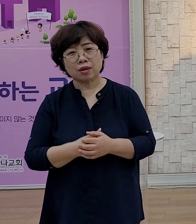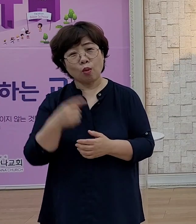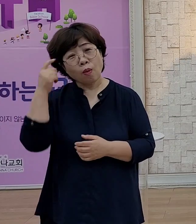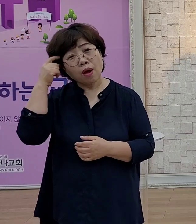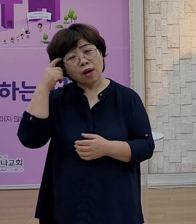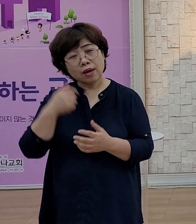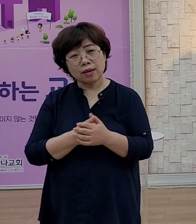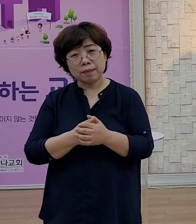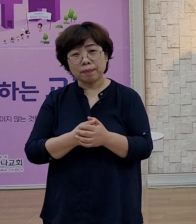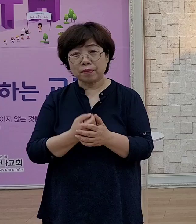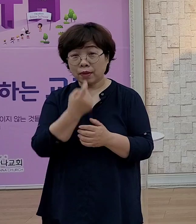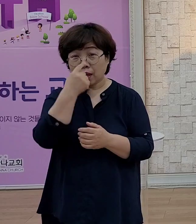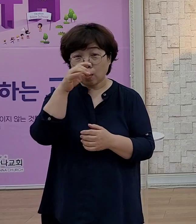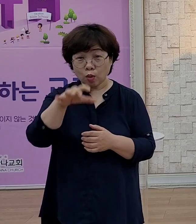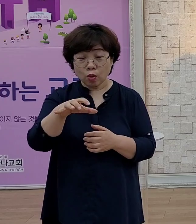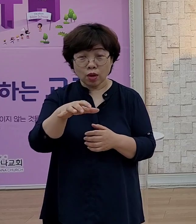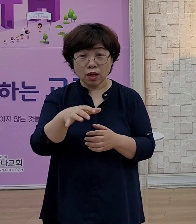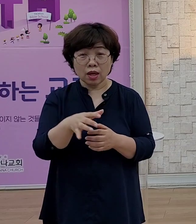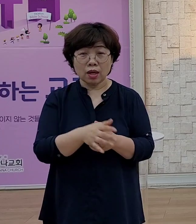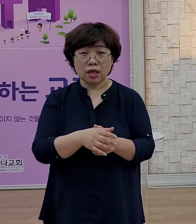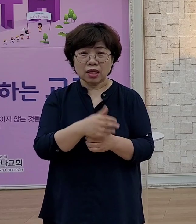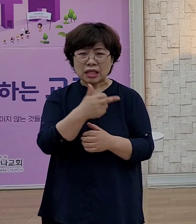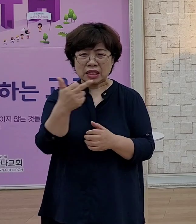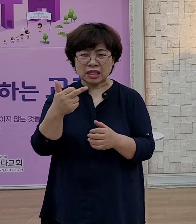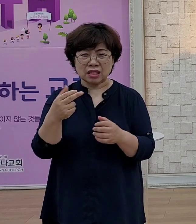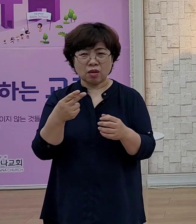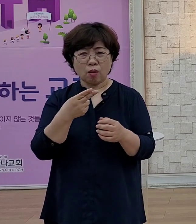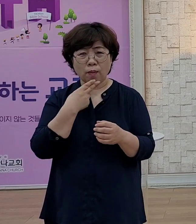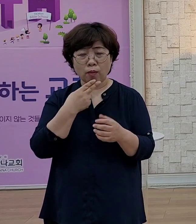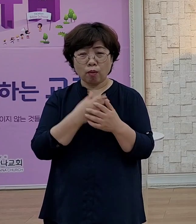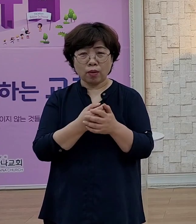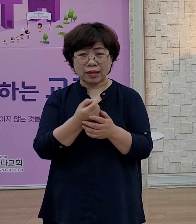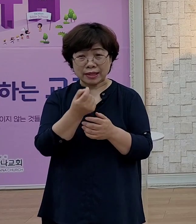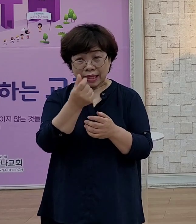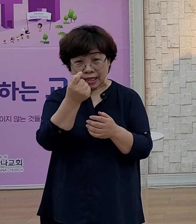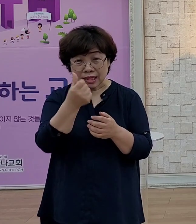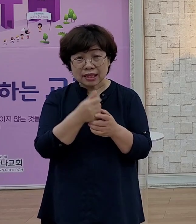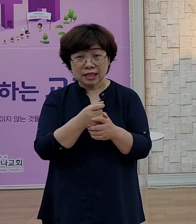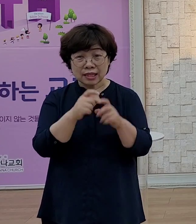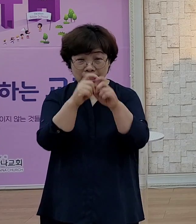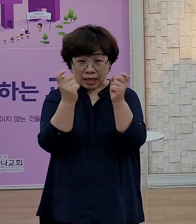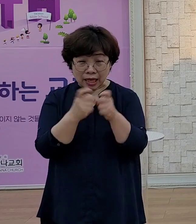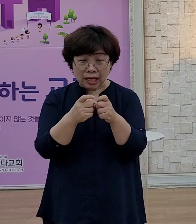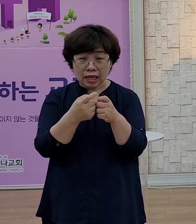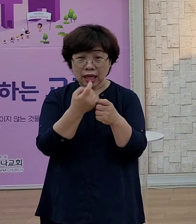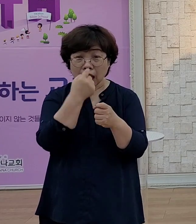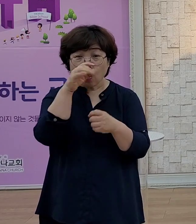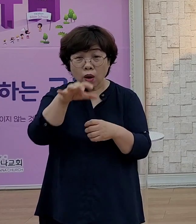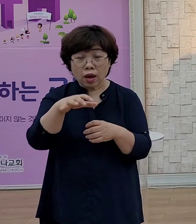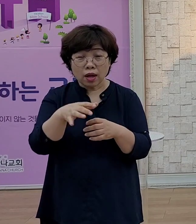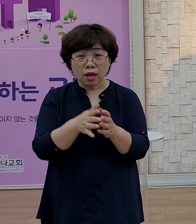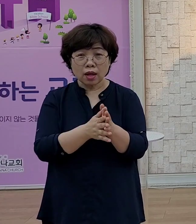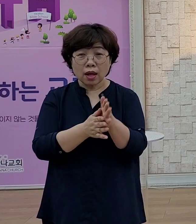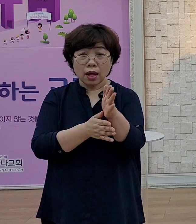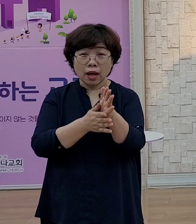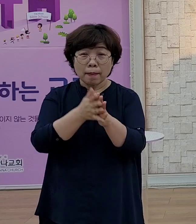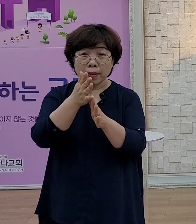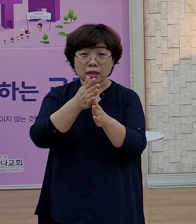그러니까 저희는 이제 학원이 무슨 큰 대형 학원이 아니고 이제 집에서 가르치는 개인 학원에 다니는데 아파트 19층이에요.